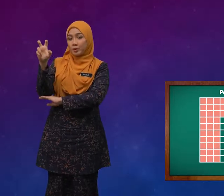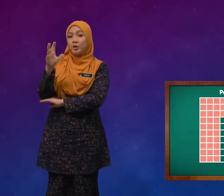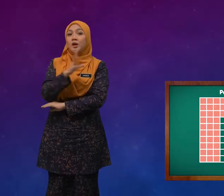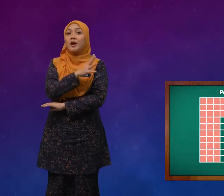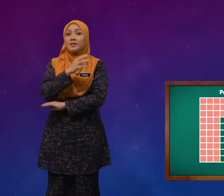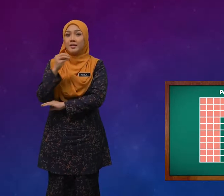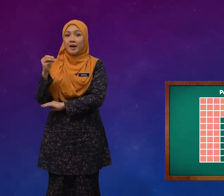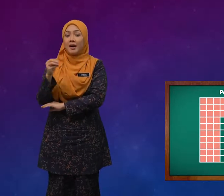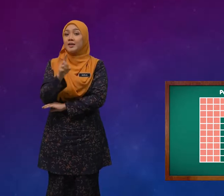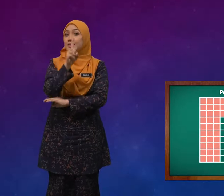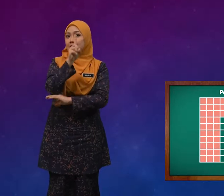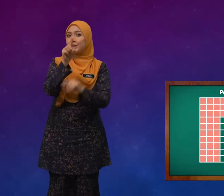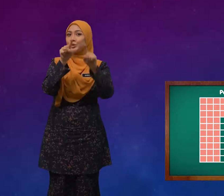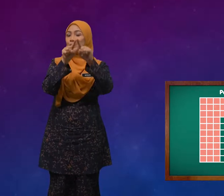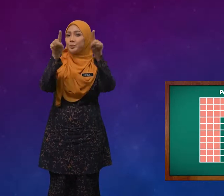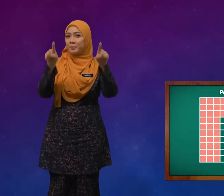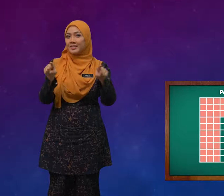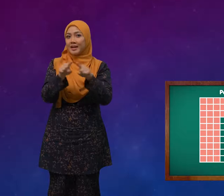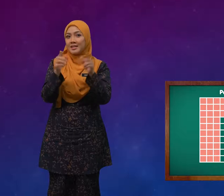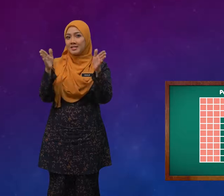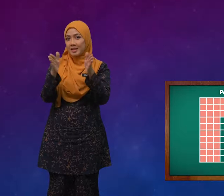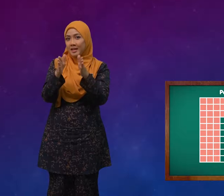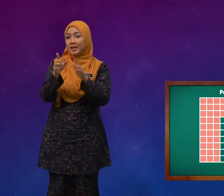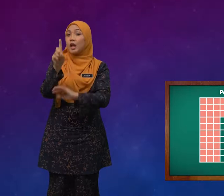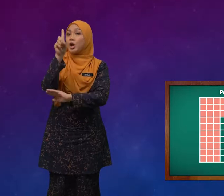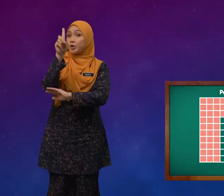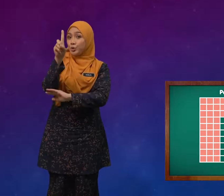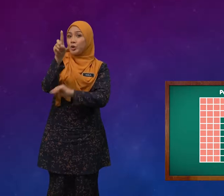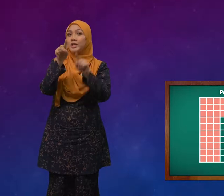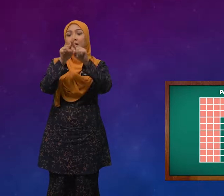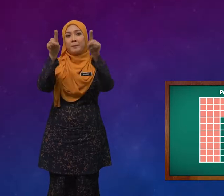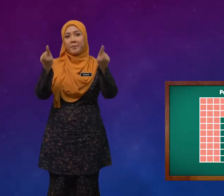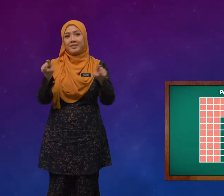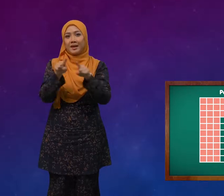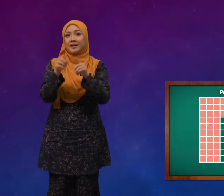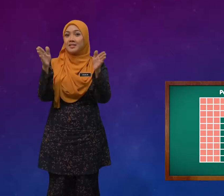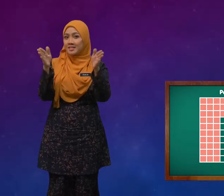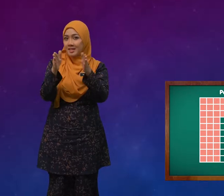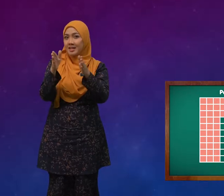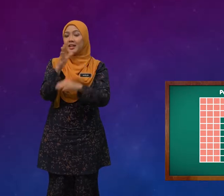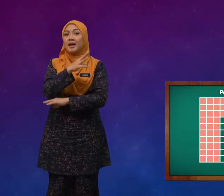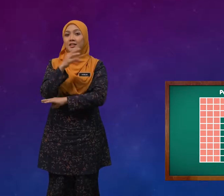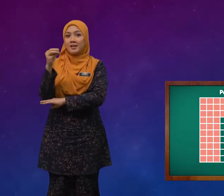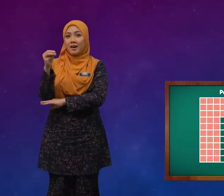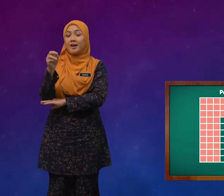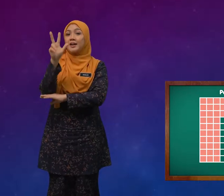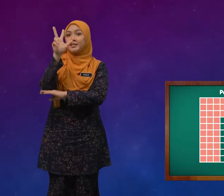10, 20, 30 dan 1 petak kecil, 2 petak kecil dan